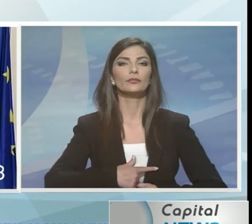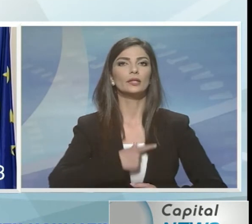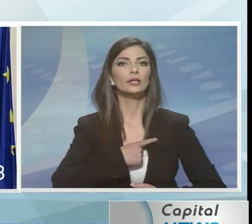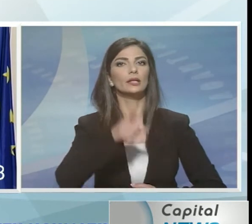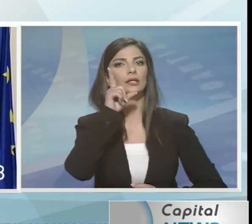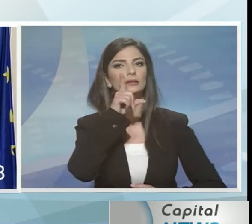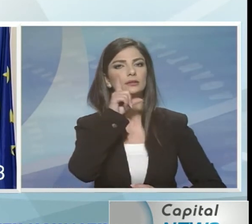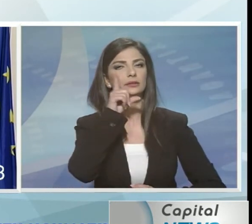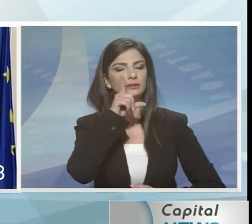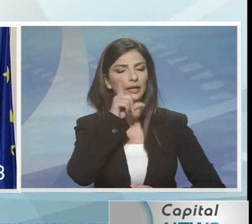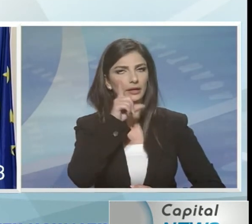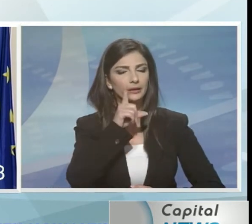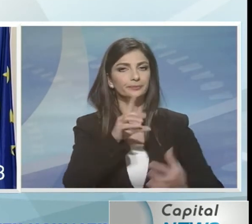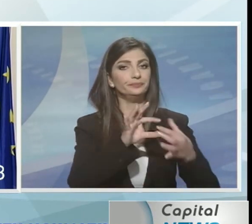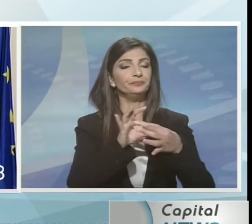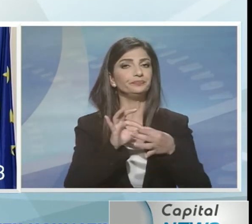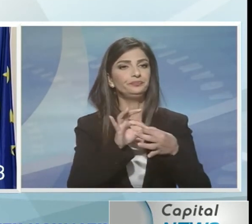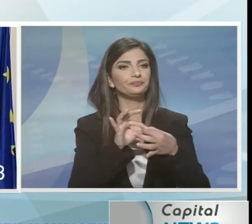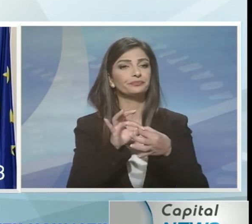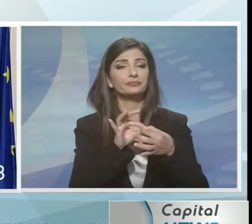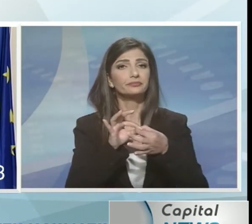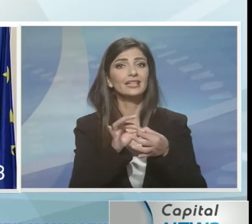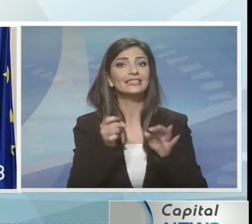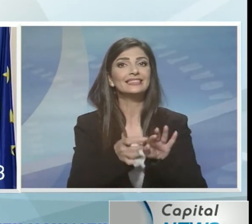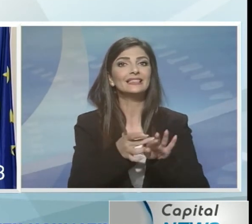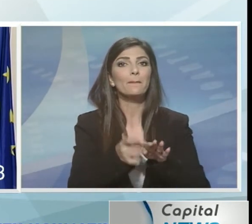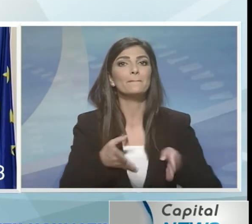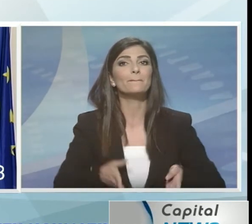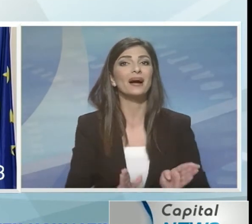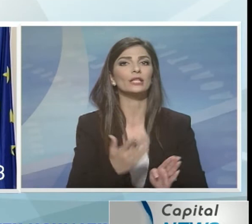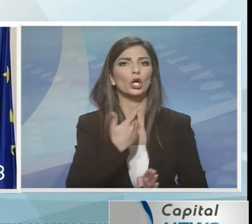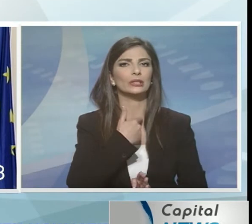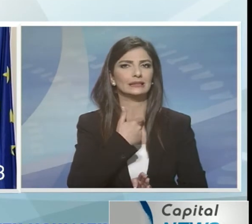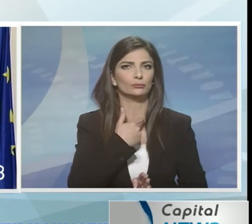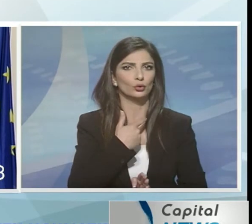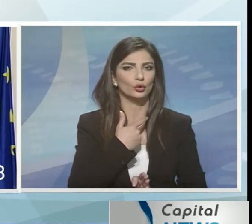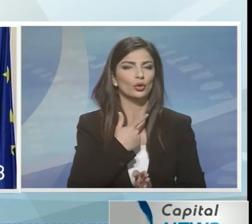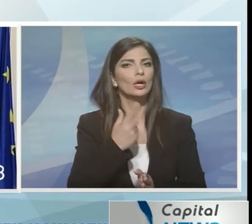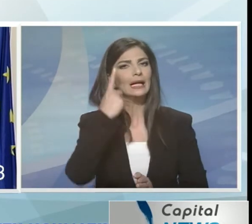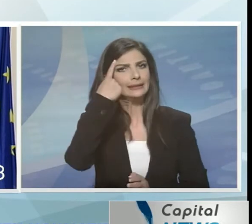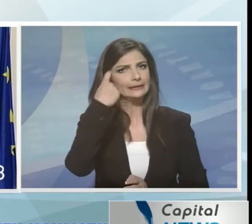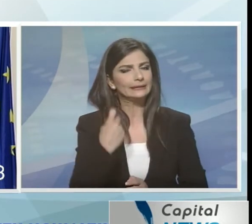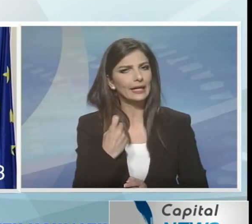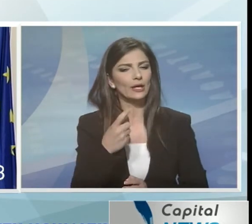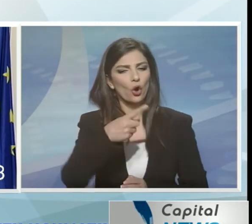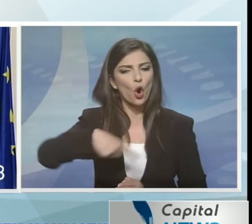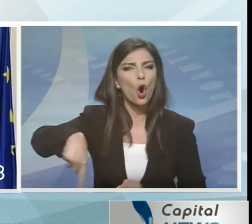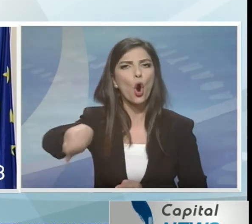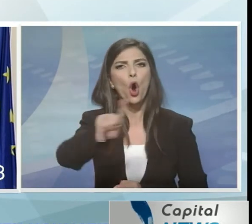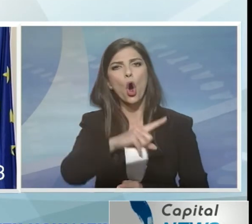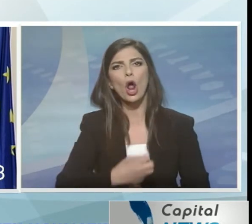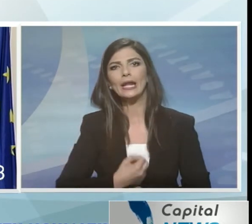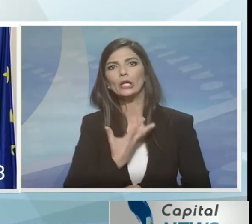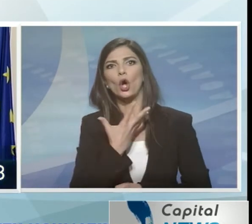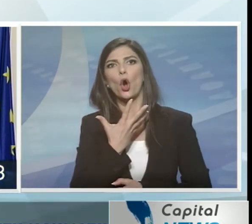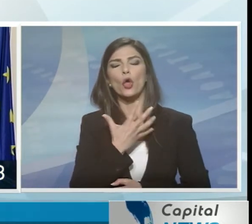Συμπατριώτισσες, συμπατριώτες. Γνωρίζω τα έντονα αισθήματα ανησυχίας και ανασφάλειας που η καθεμιά και